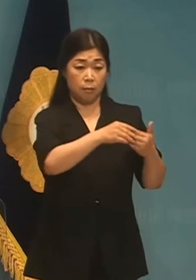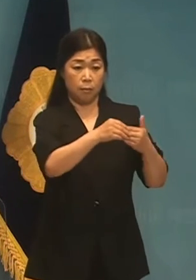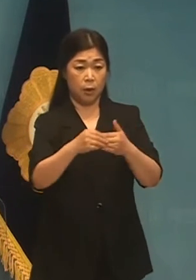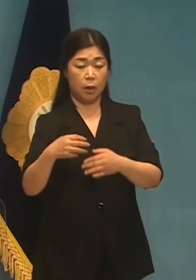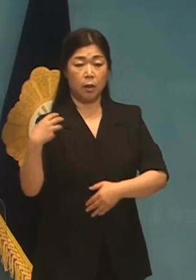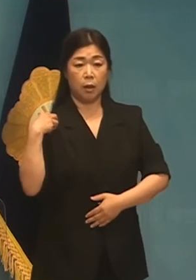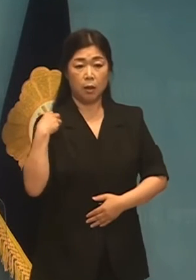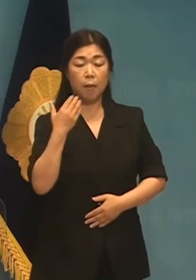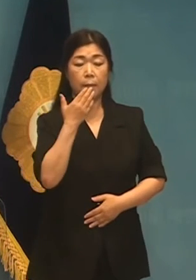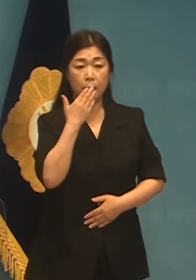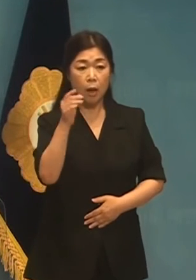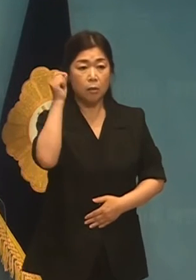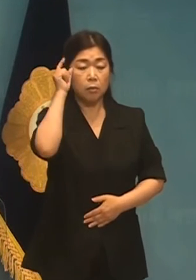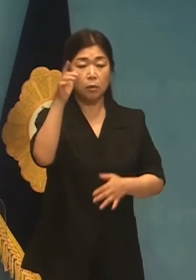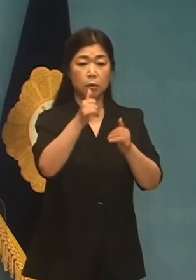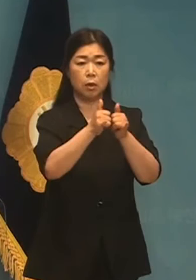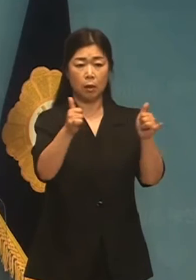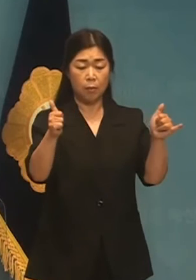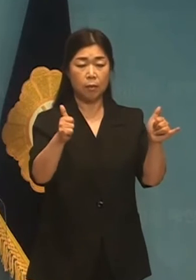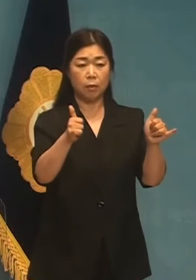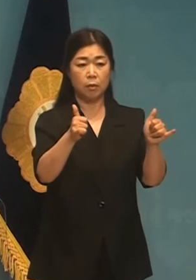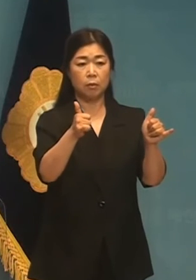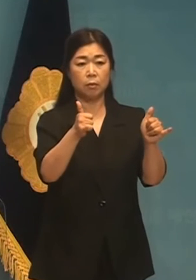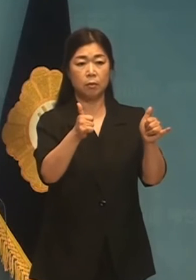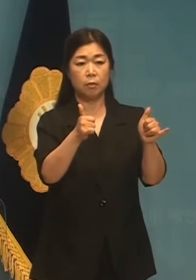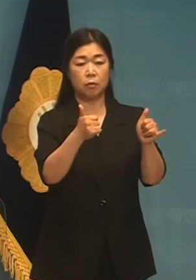육성 교육으로 확 바꾸겠습니다.